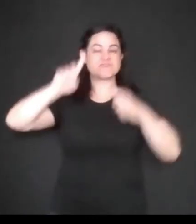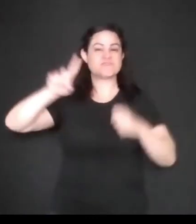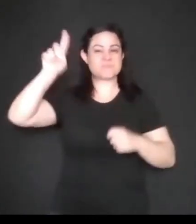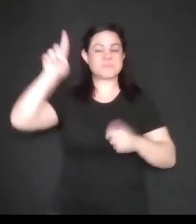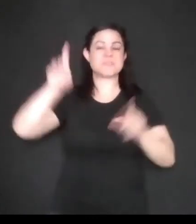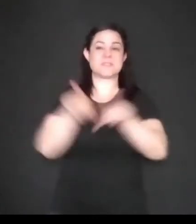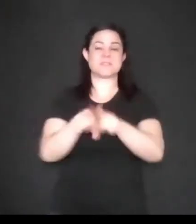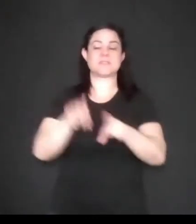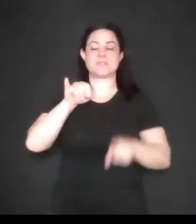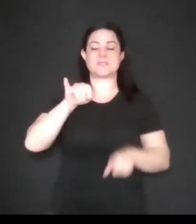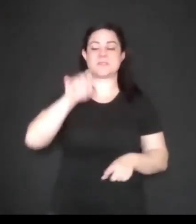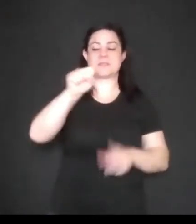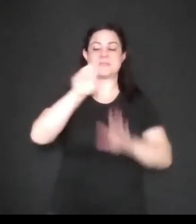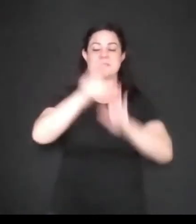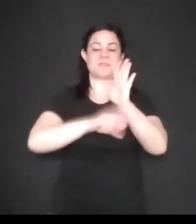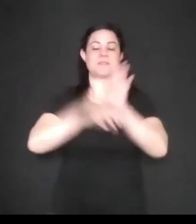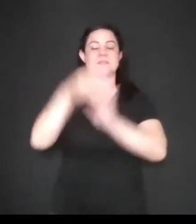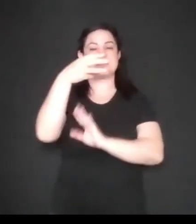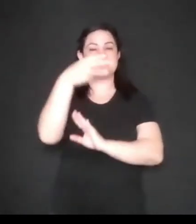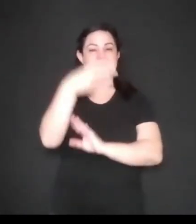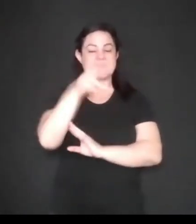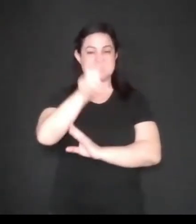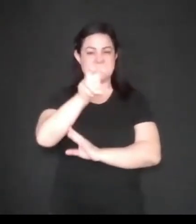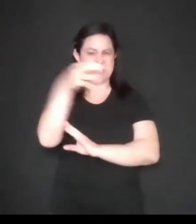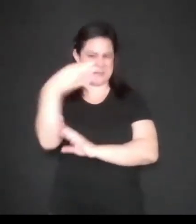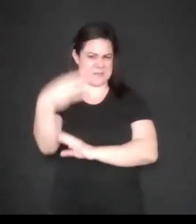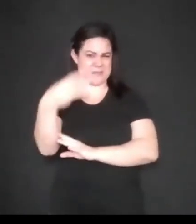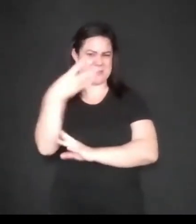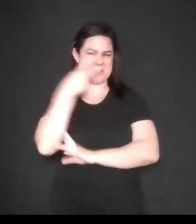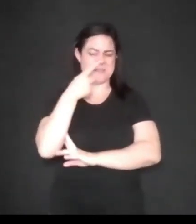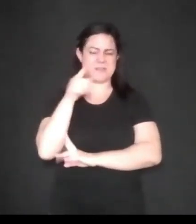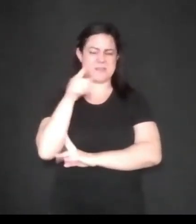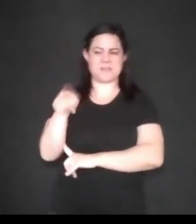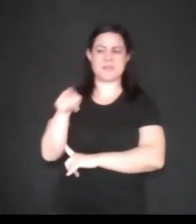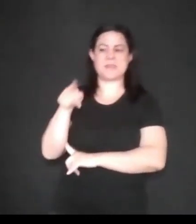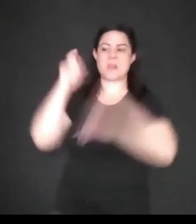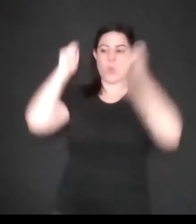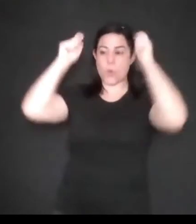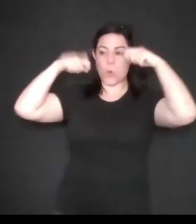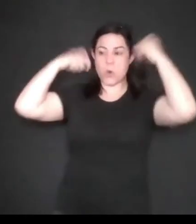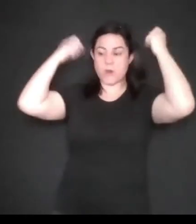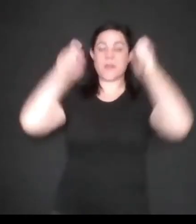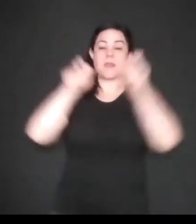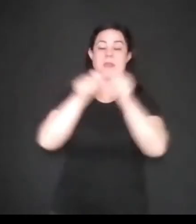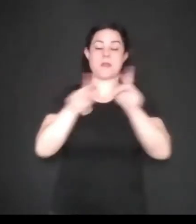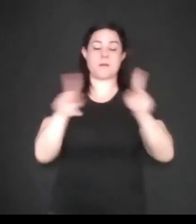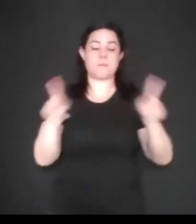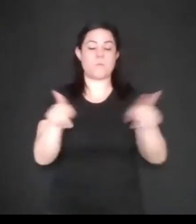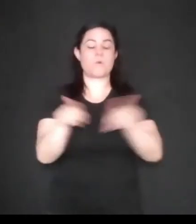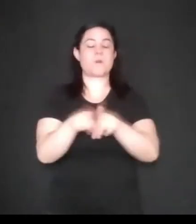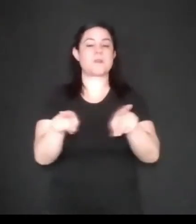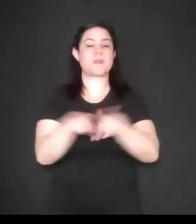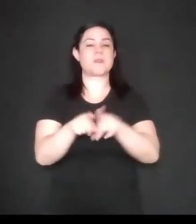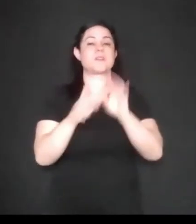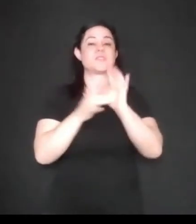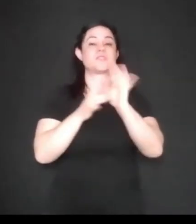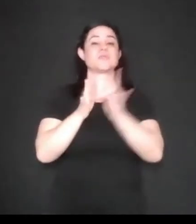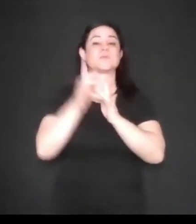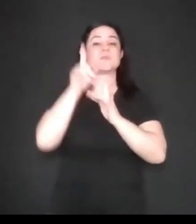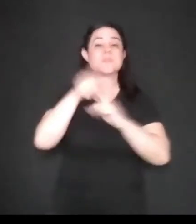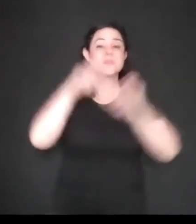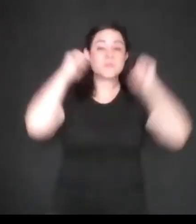levado como cordeiro. E lá em Apocalipse é apresentado várias vezes como o Cordeiro de Deus, ou seja,